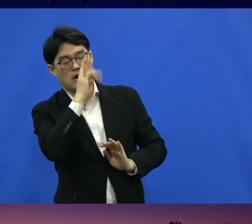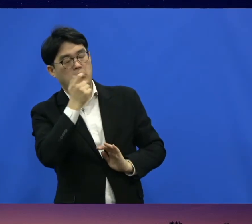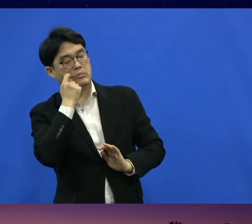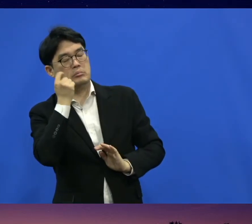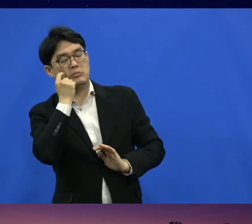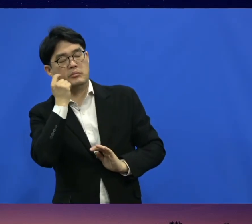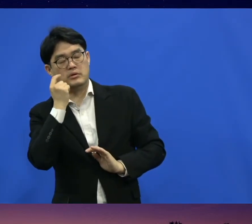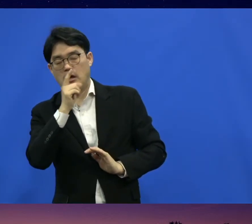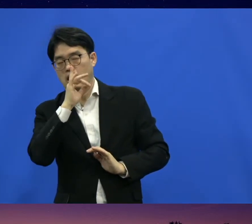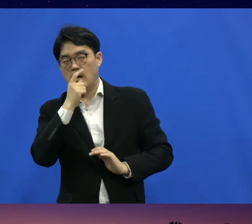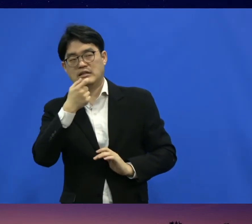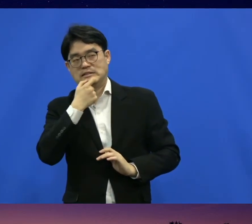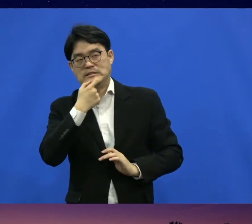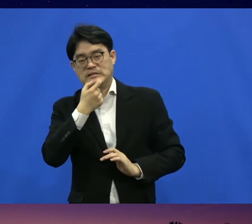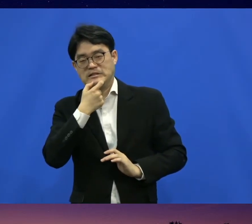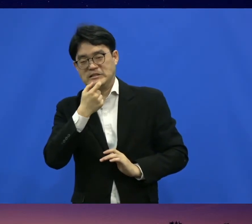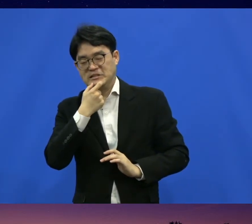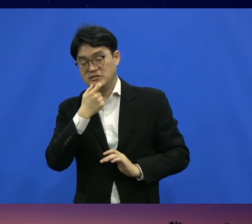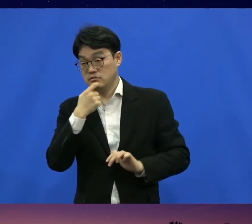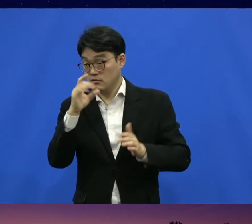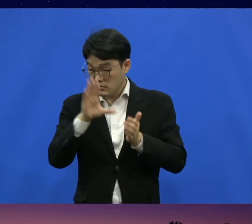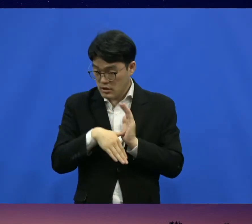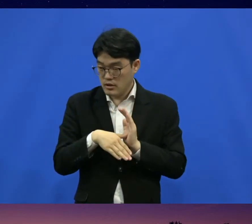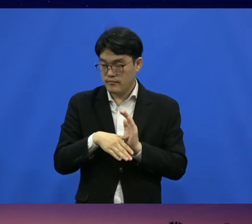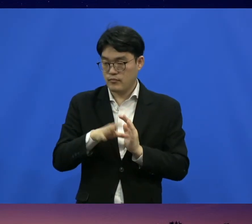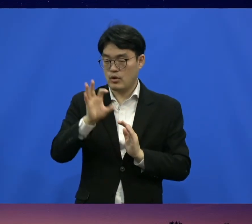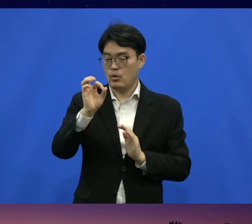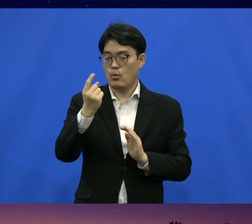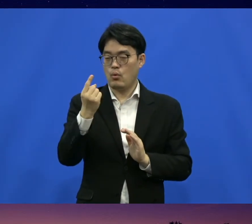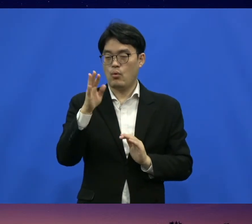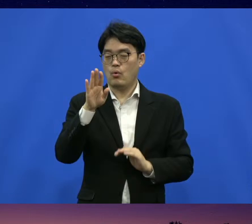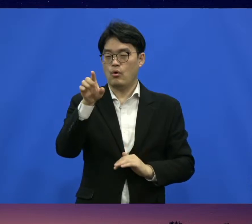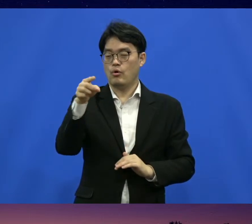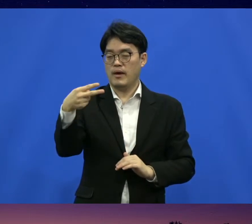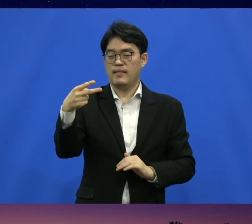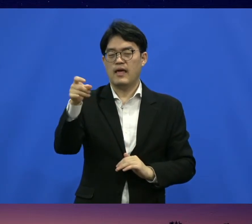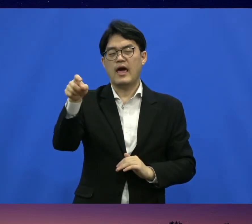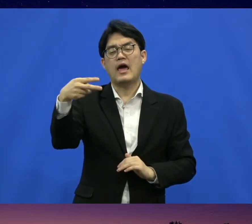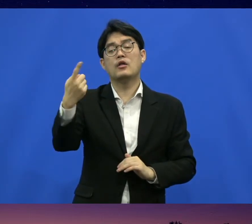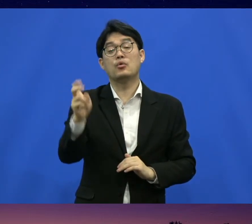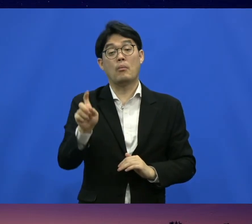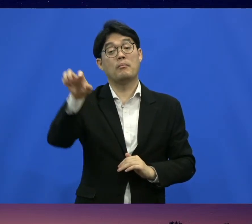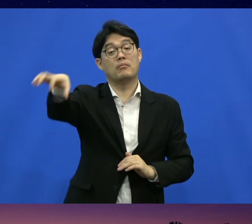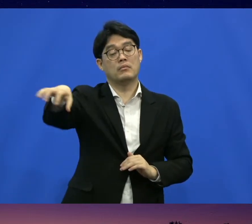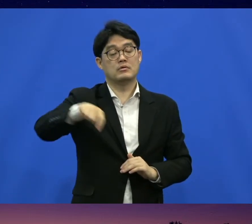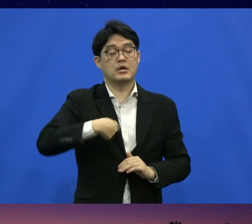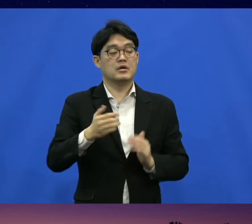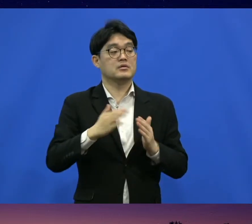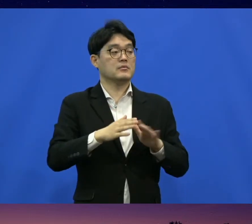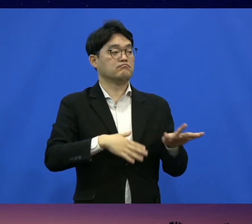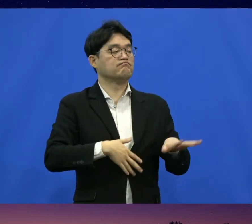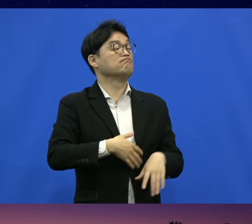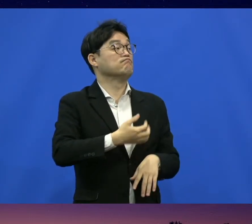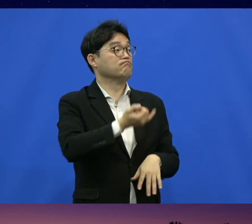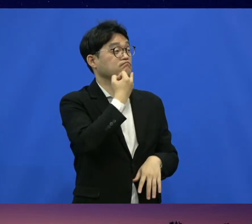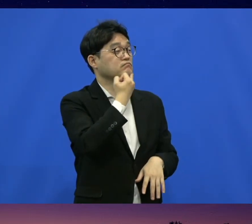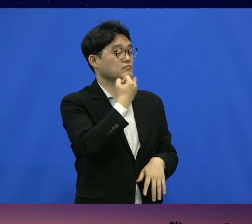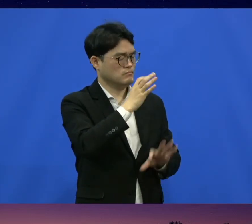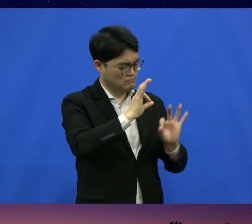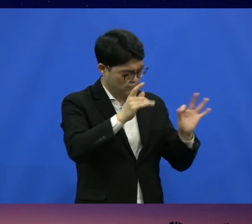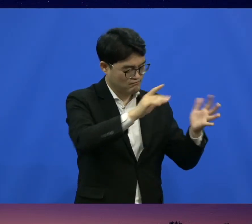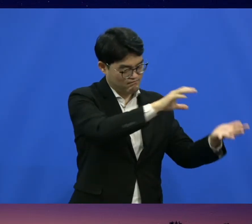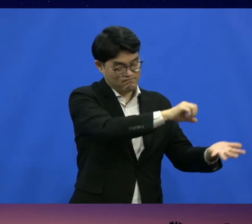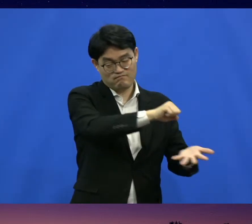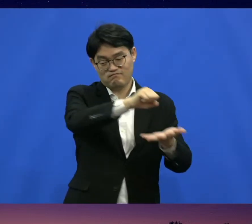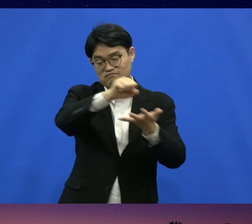아무도 법궤를 모시려고 하지 않아요. 그런데 이 오벳에돔이 마다하지 않고 그 법궤를 자기 집으로 보관합니다.